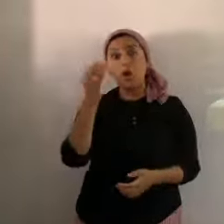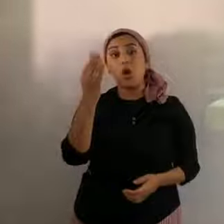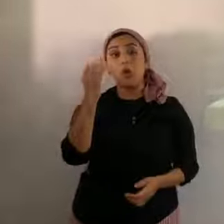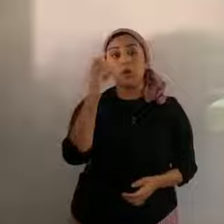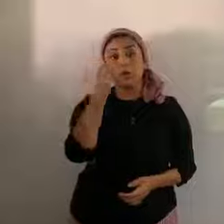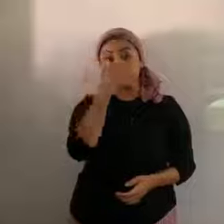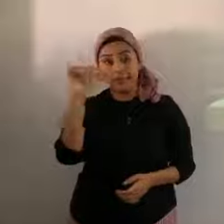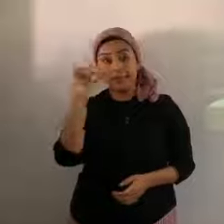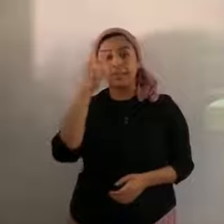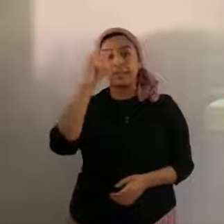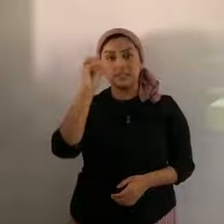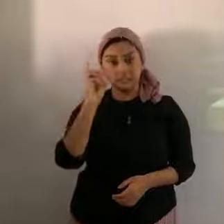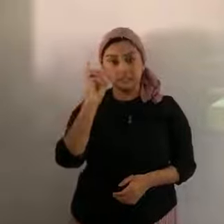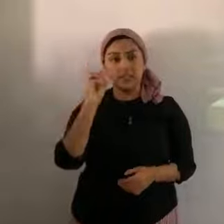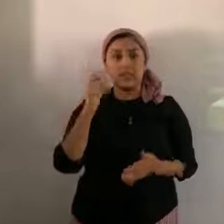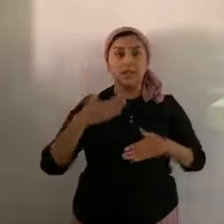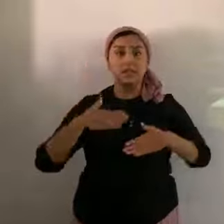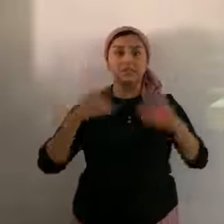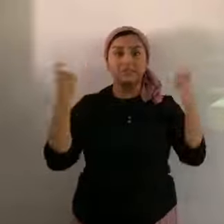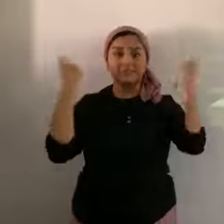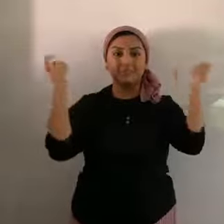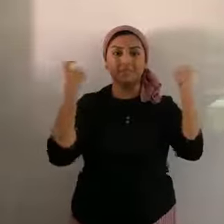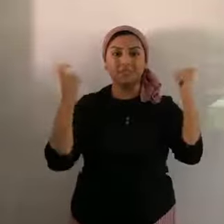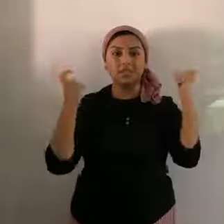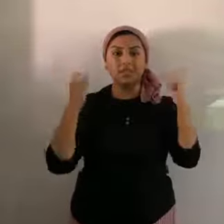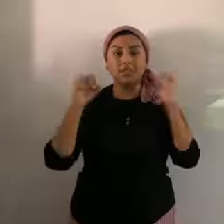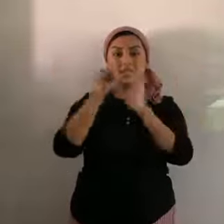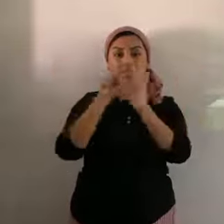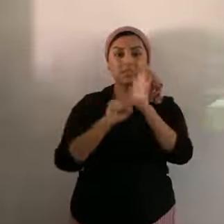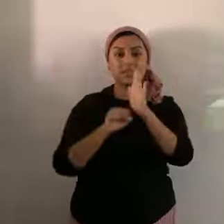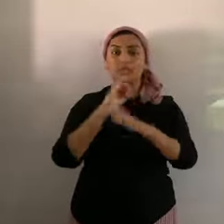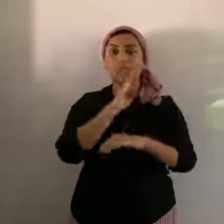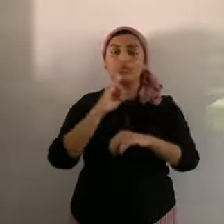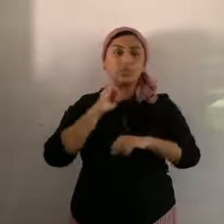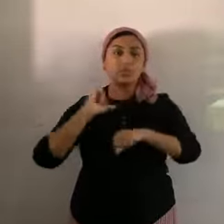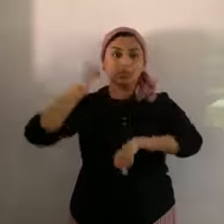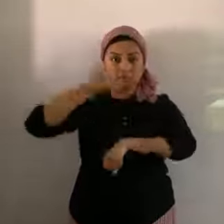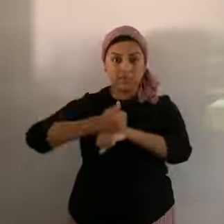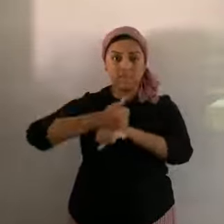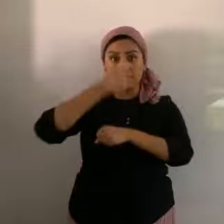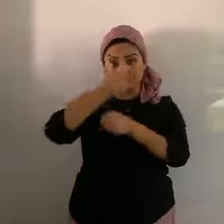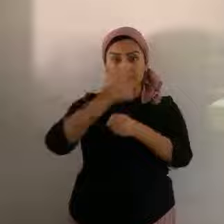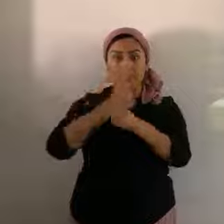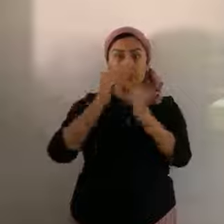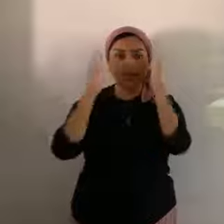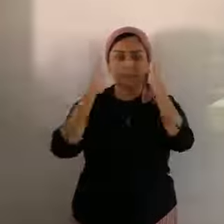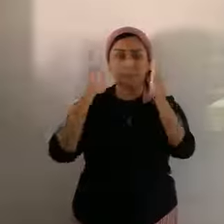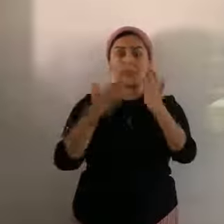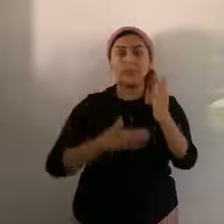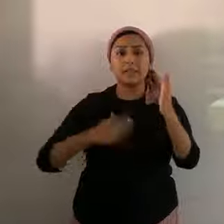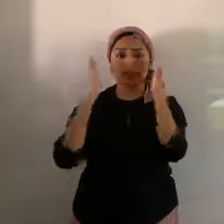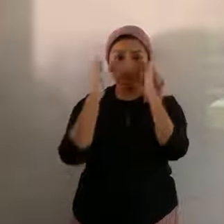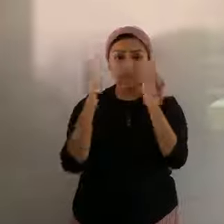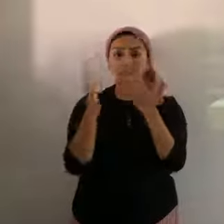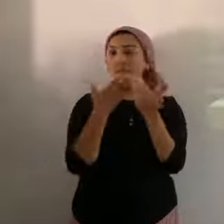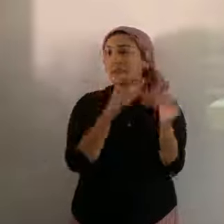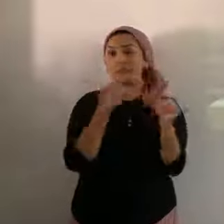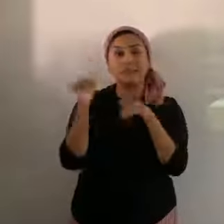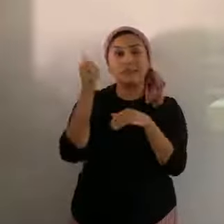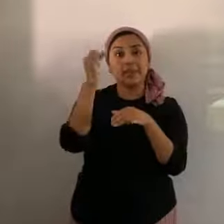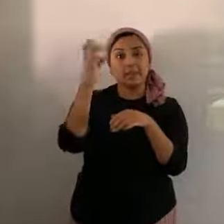70 aniversario de la fundación del Estado de Israel. Amados preciosos, amadas preciosas en Yahshua Mashiach, por favor, mucha atención. Es como si